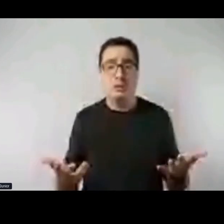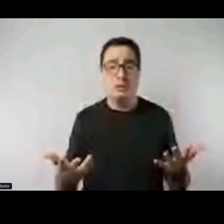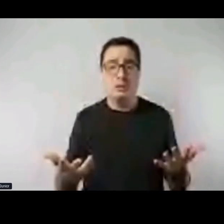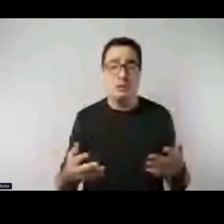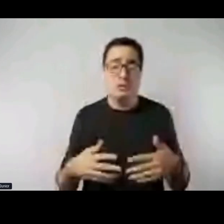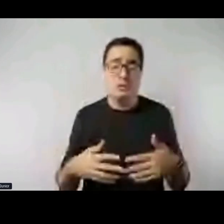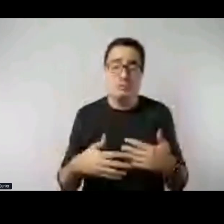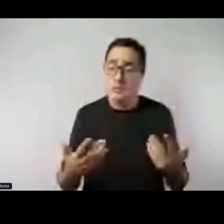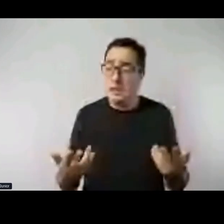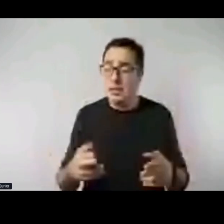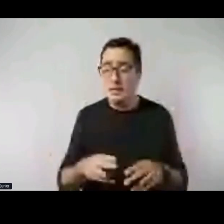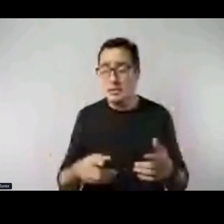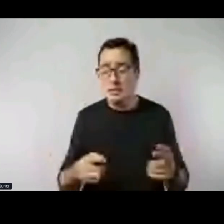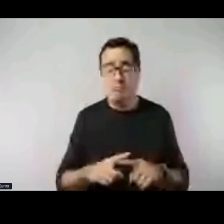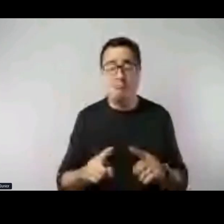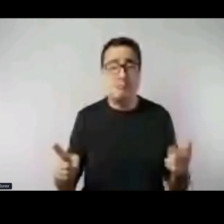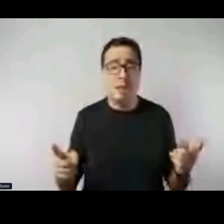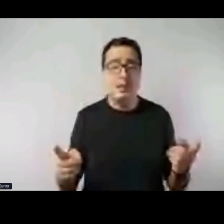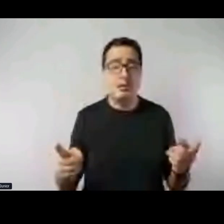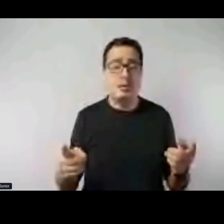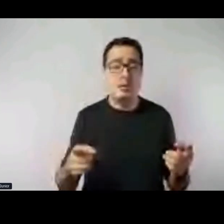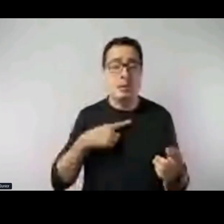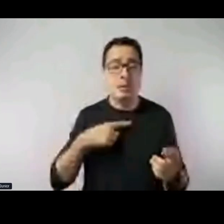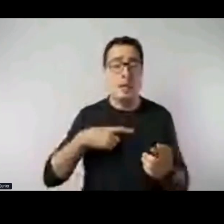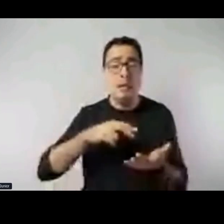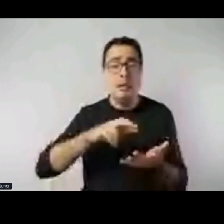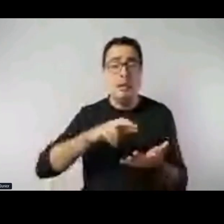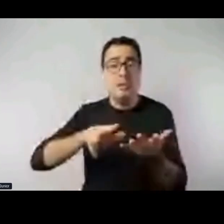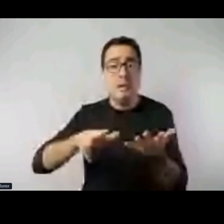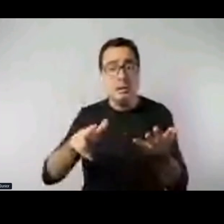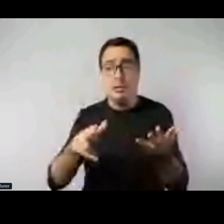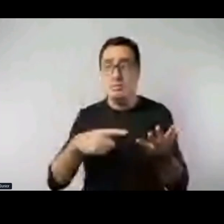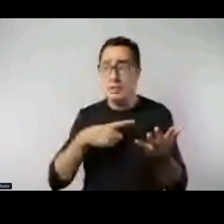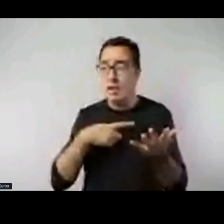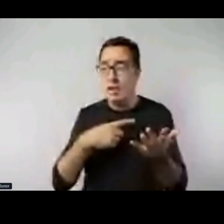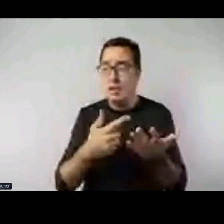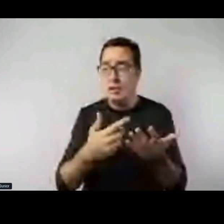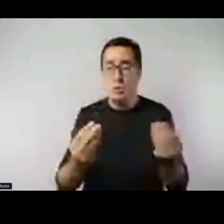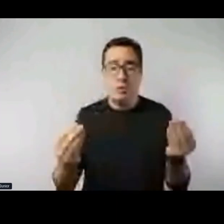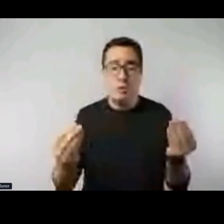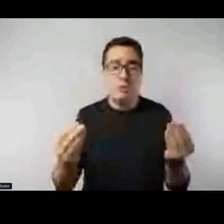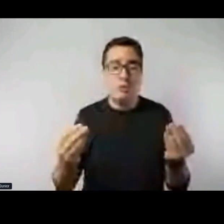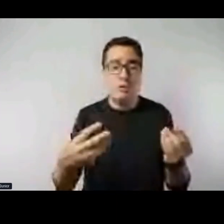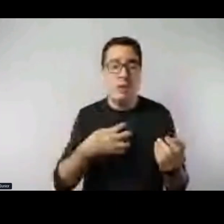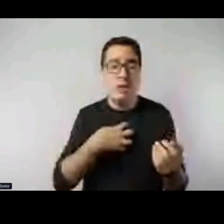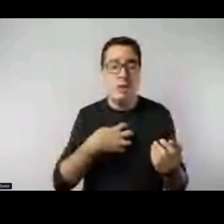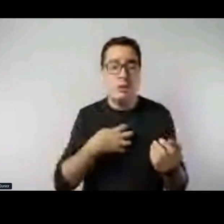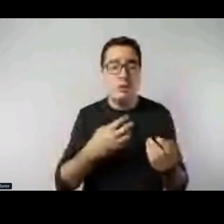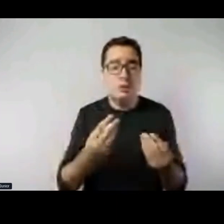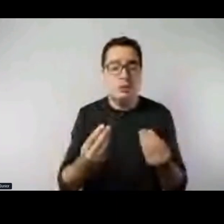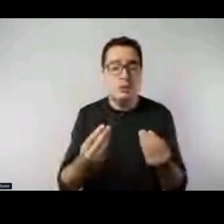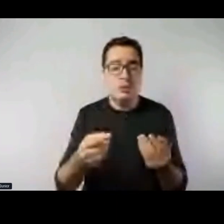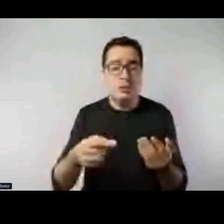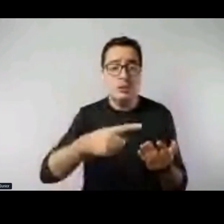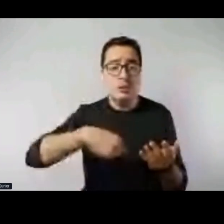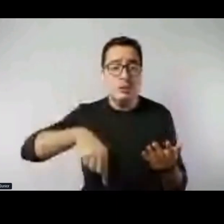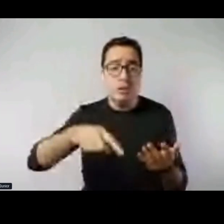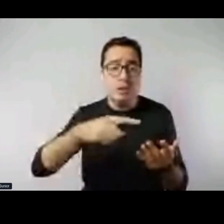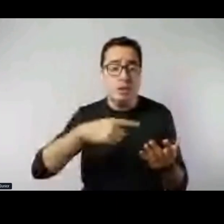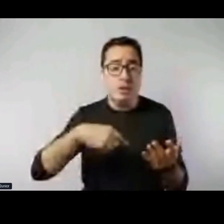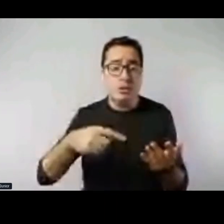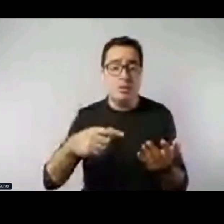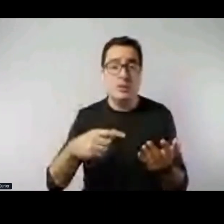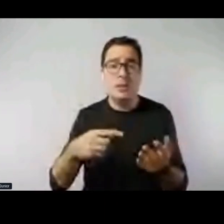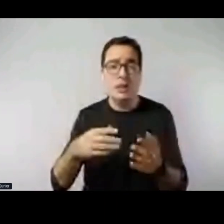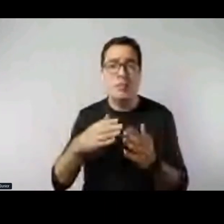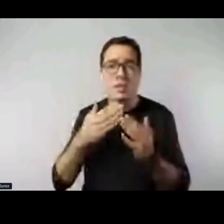mas são questões assim que é algo que a gente pedir licença